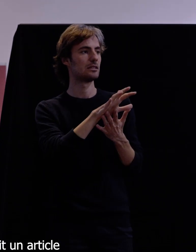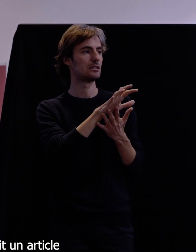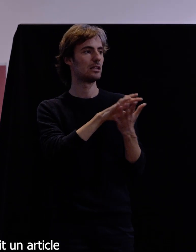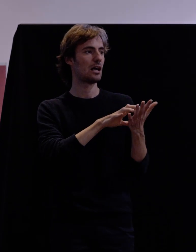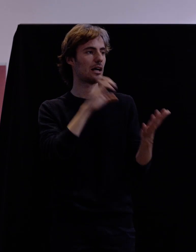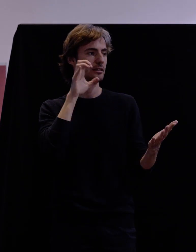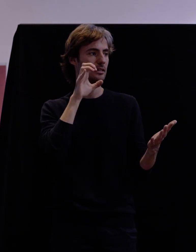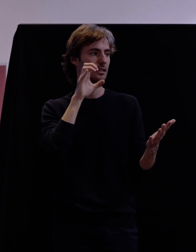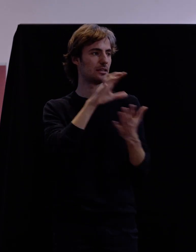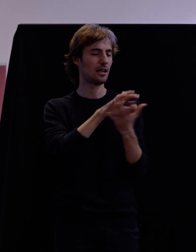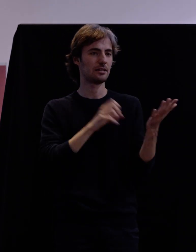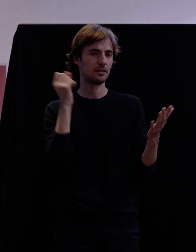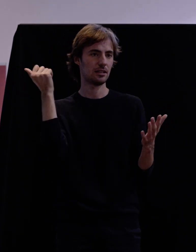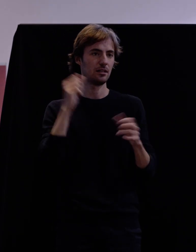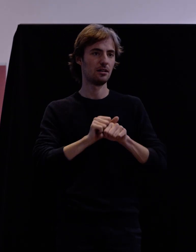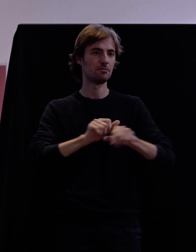sorti récemment sur les